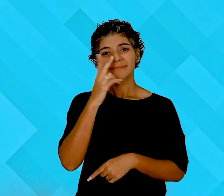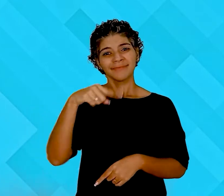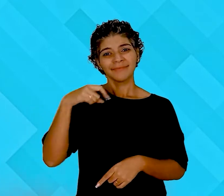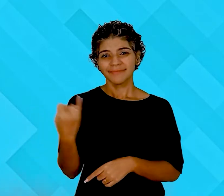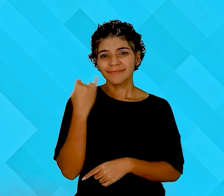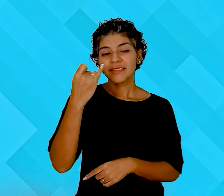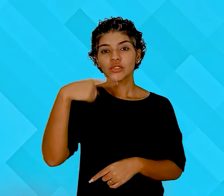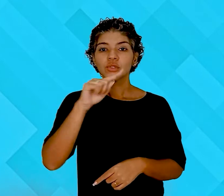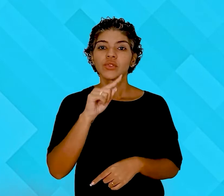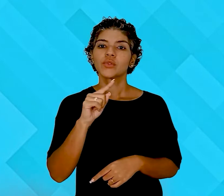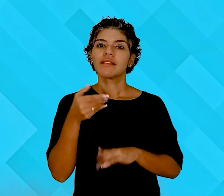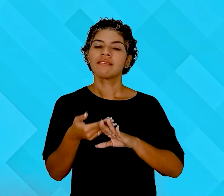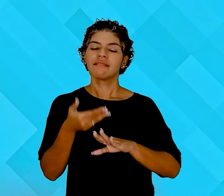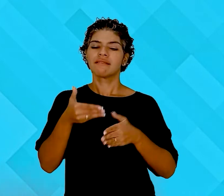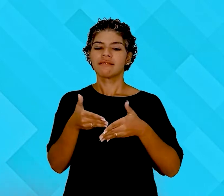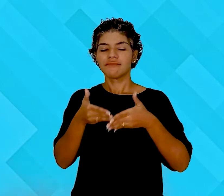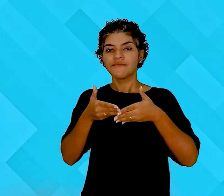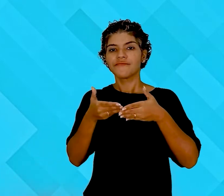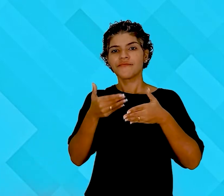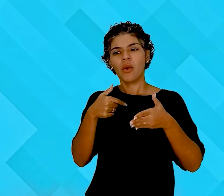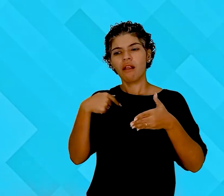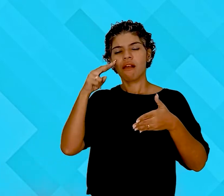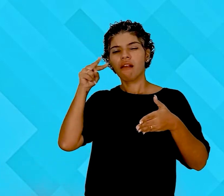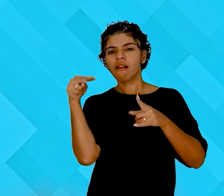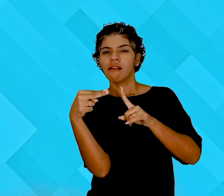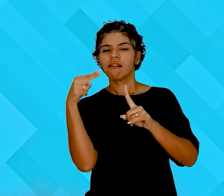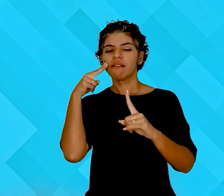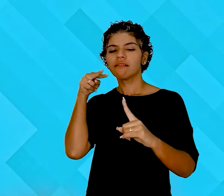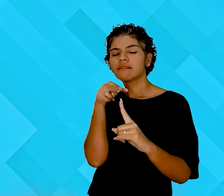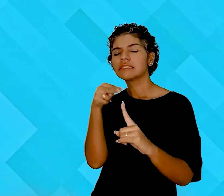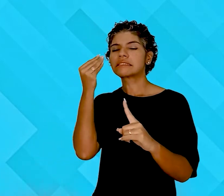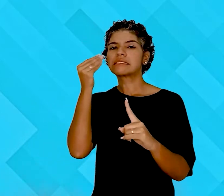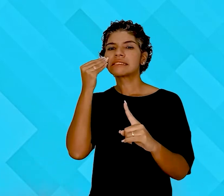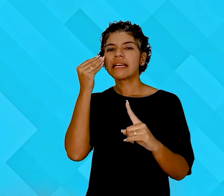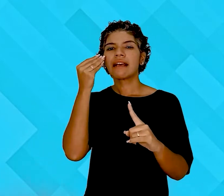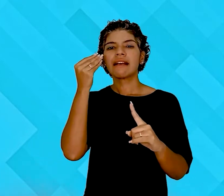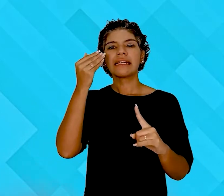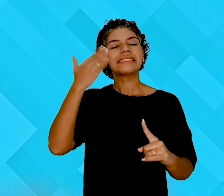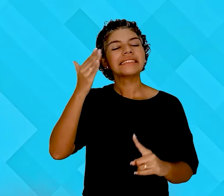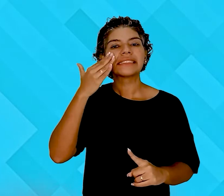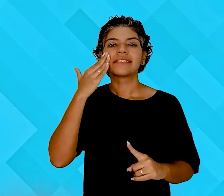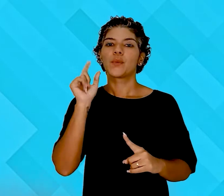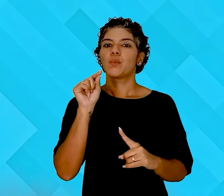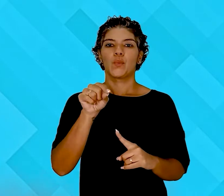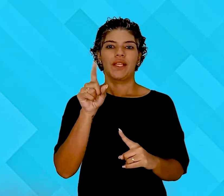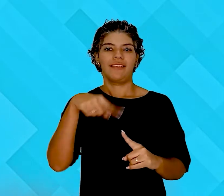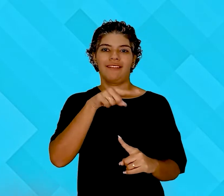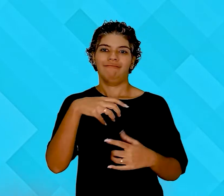se desimplicar e entender as pecinhas em cima do tabuleiro e ver como é que o jogo rola. A gente